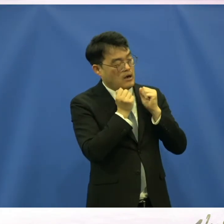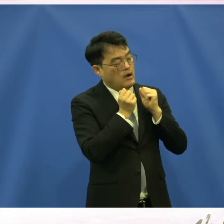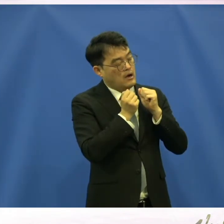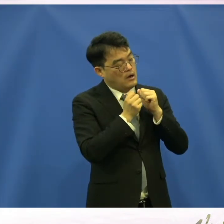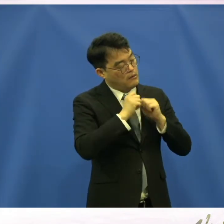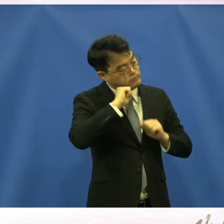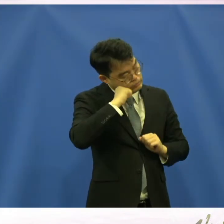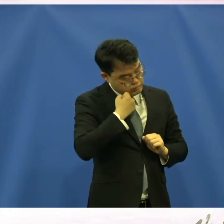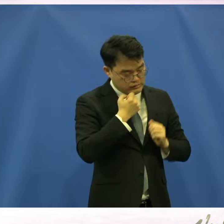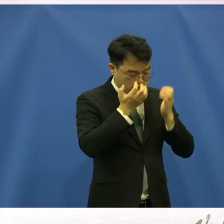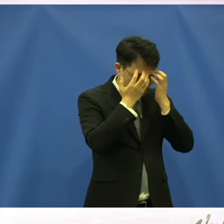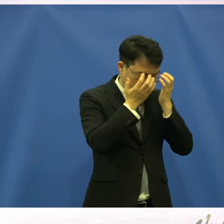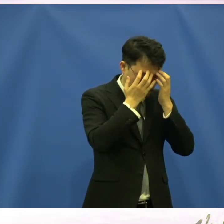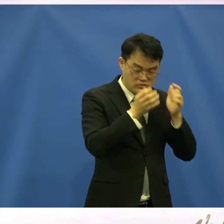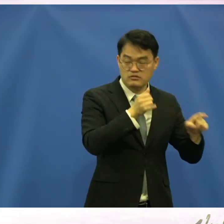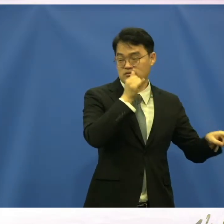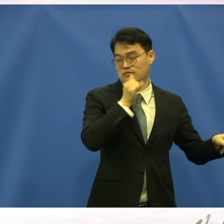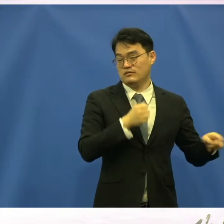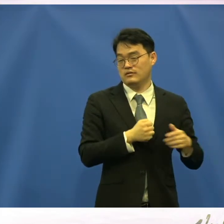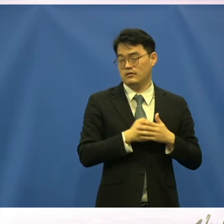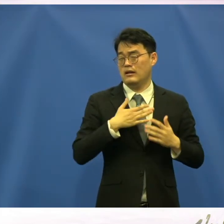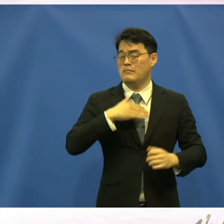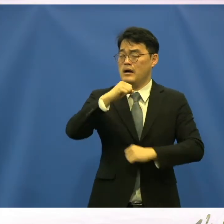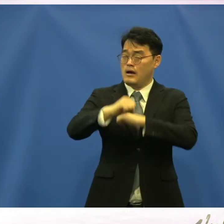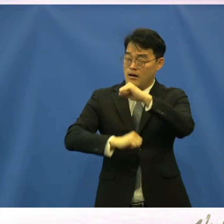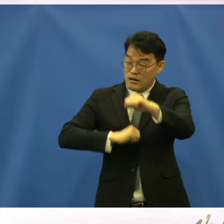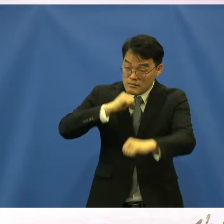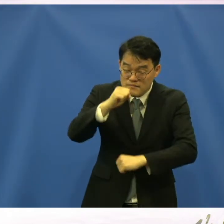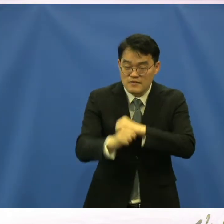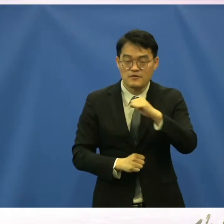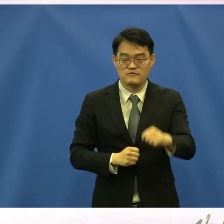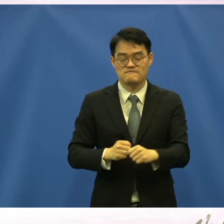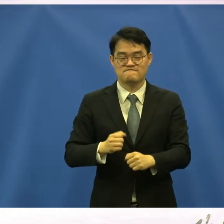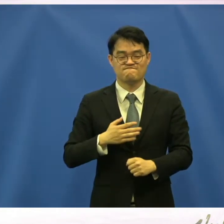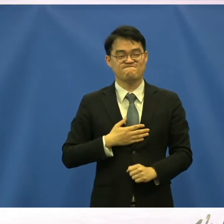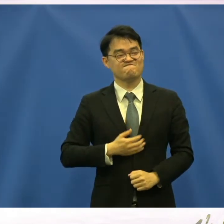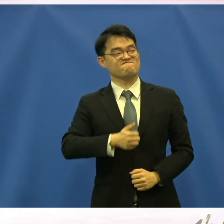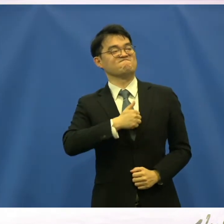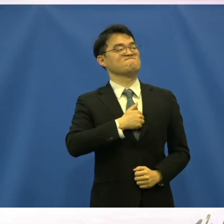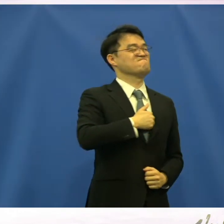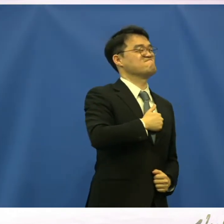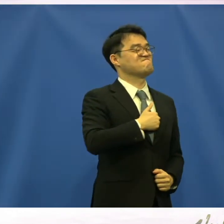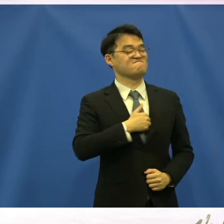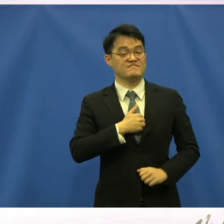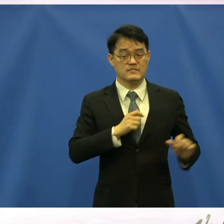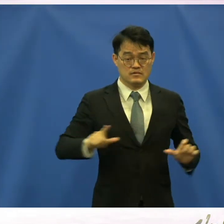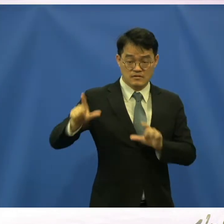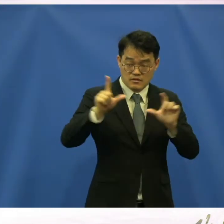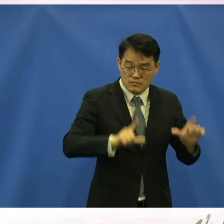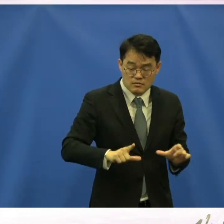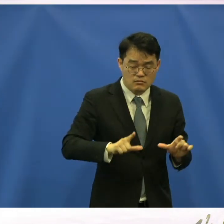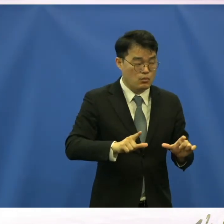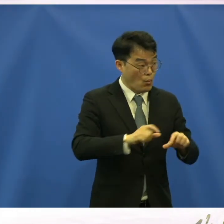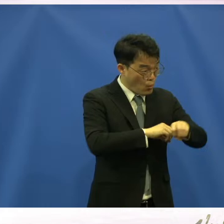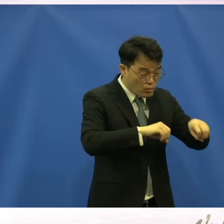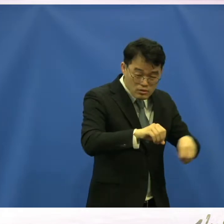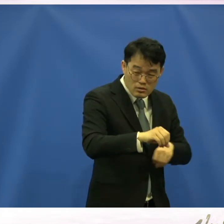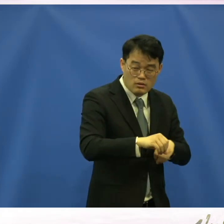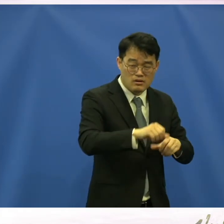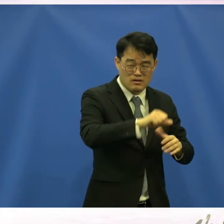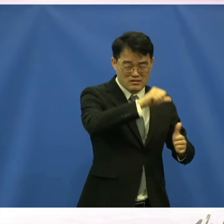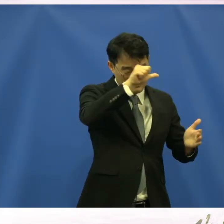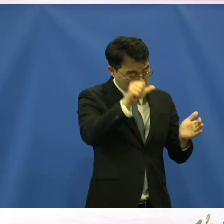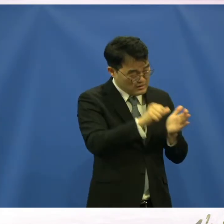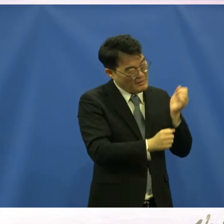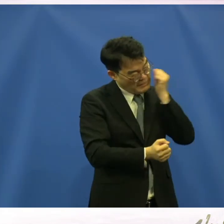내 마음대로 살 때, 내 자아가 펄펄 살아서 살 때 내 인생이 갈수록 보인다니까요.